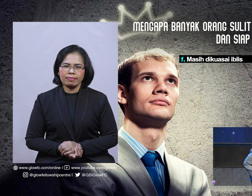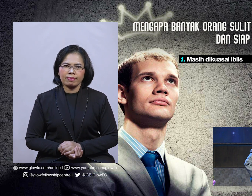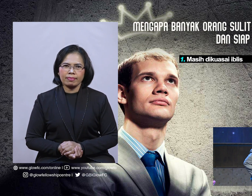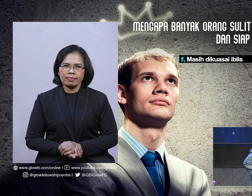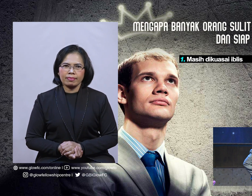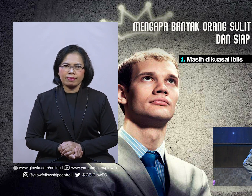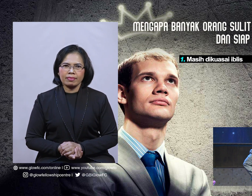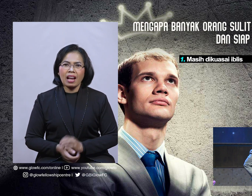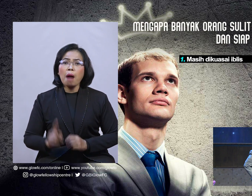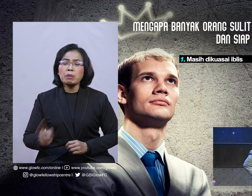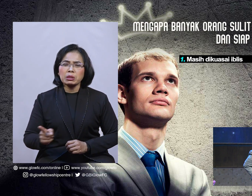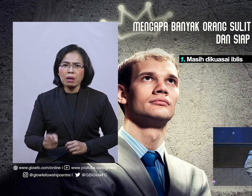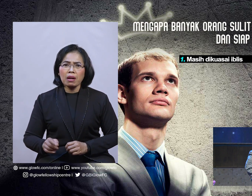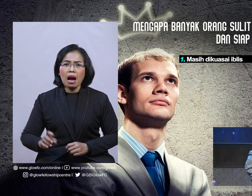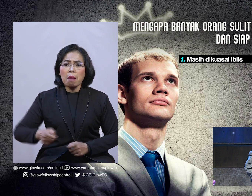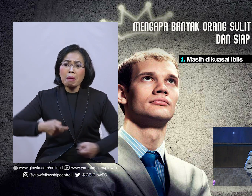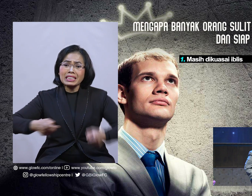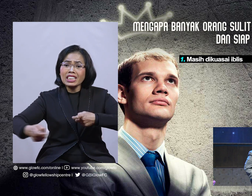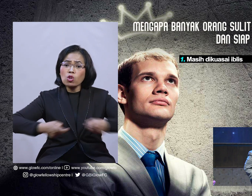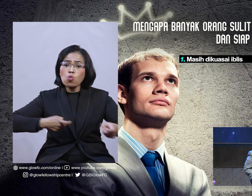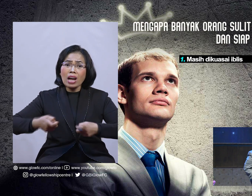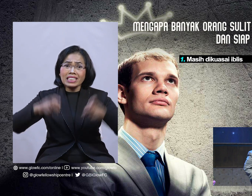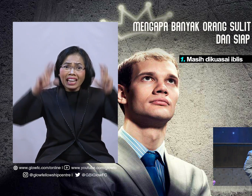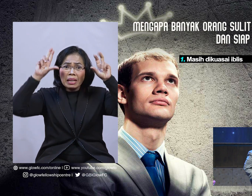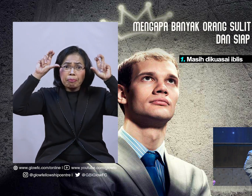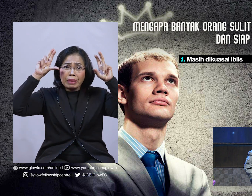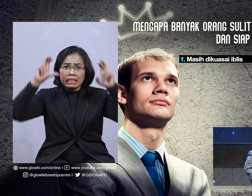Hai kalau masih dikuasai free